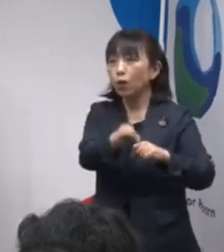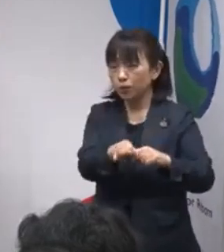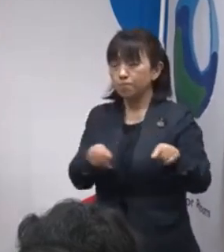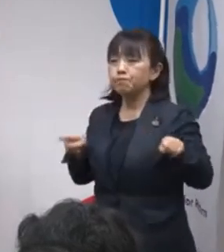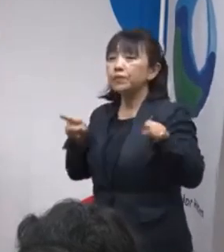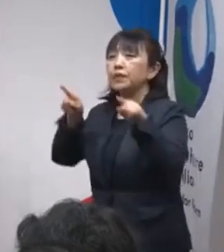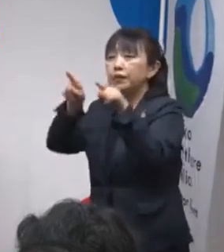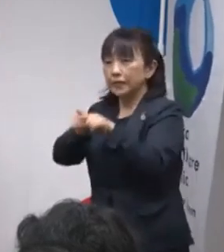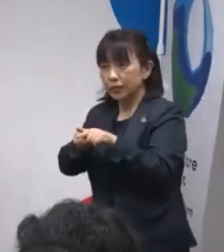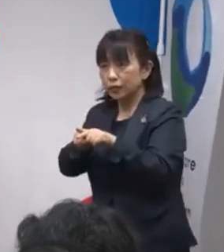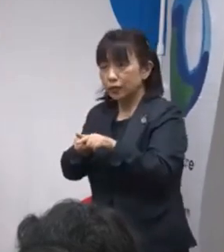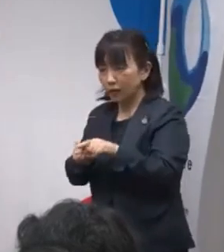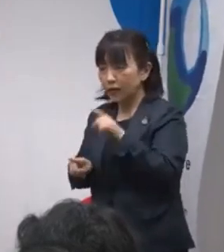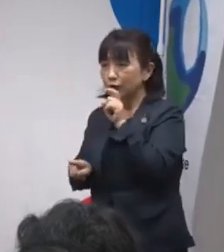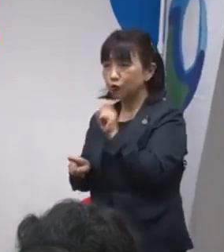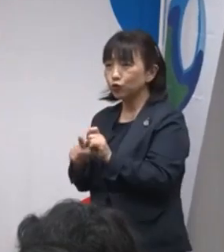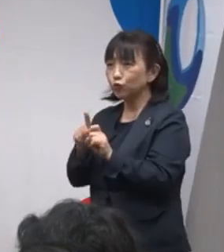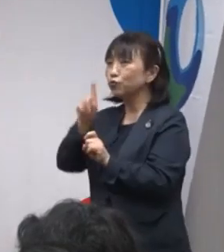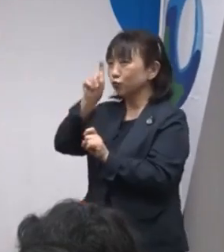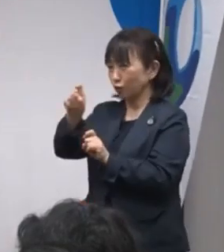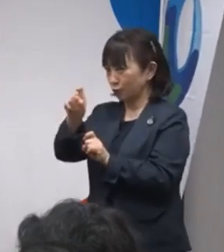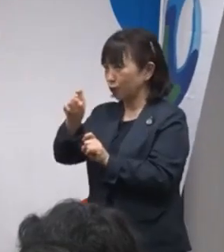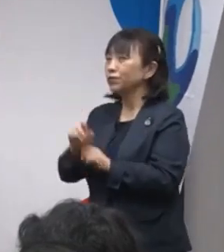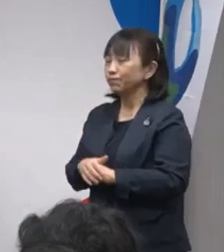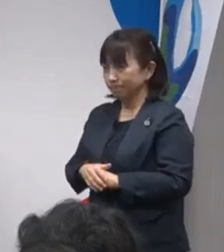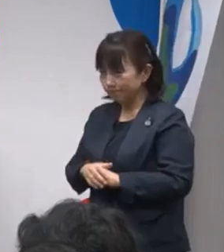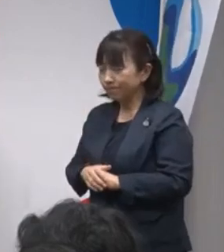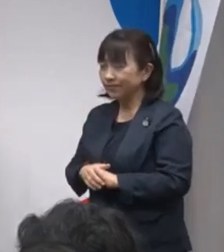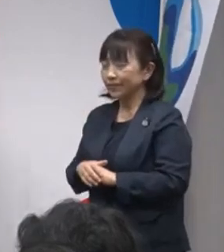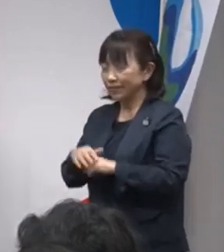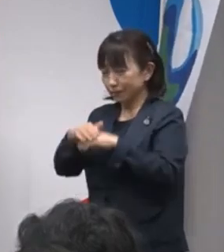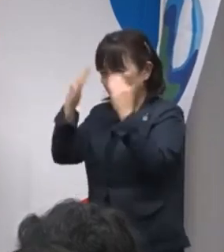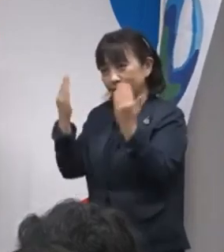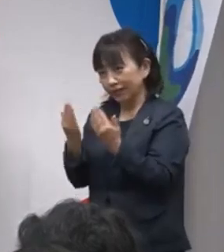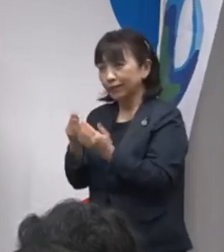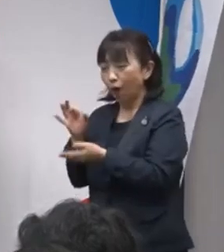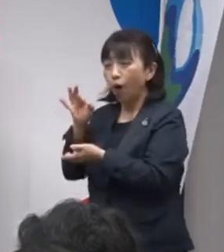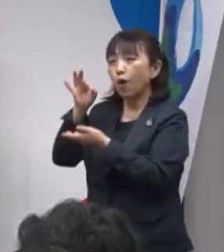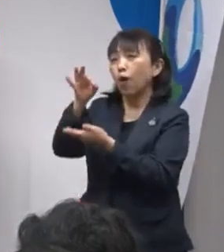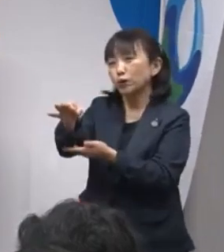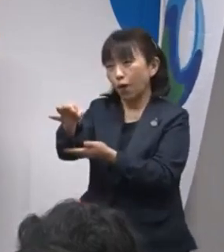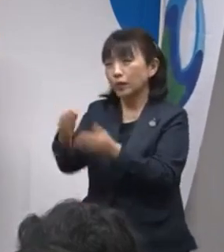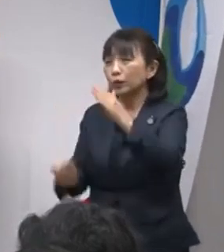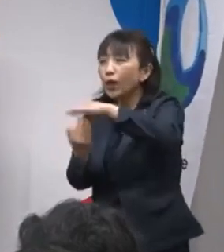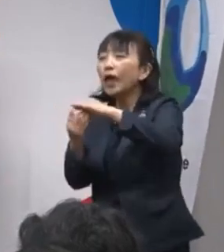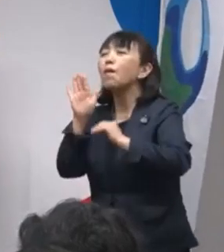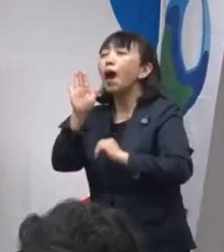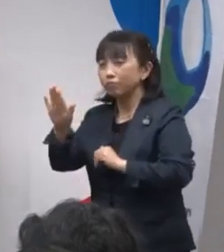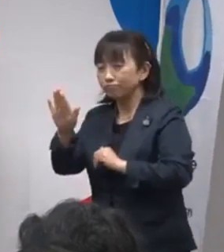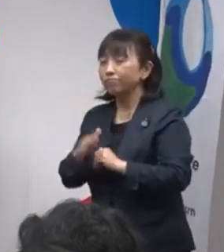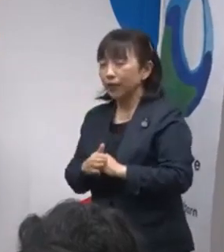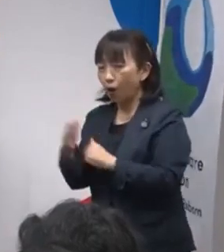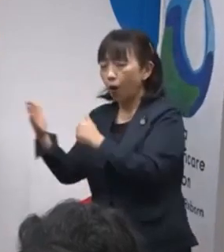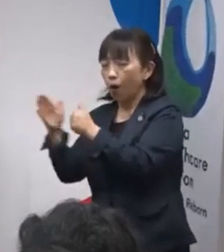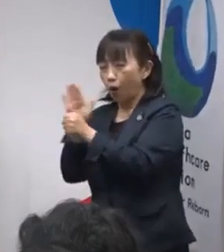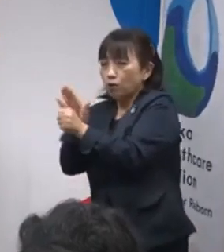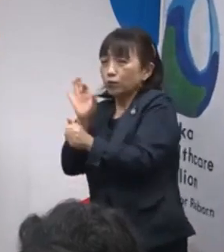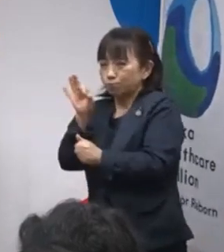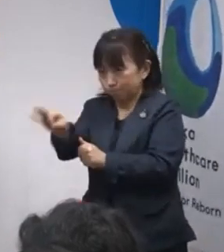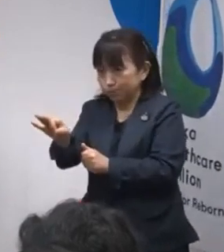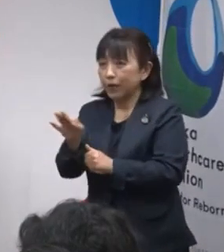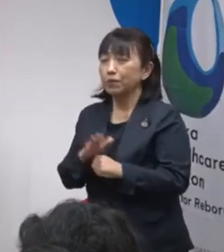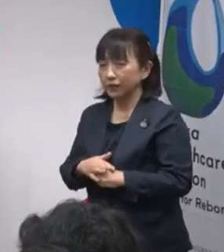この10分の10の補助を実施しておりますから、上限はありますけれども10分の10の補助をしていますので、この自宅の固定電